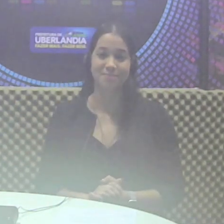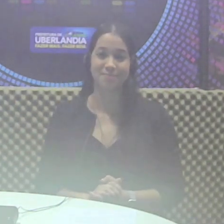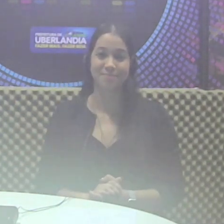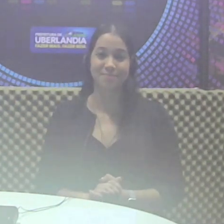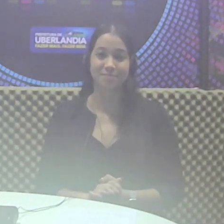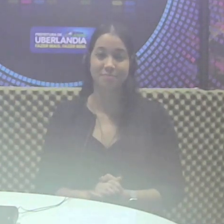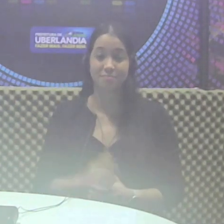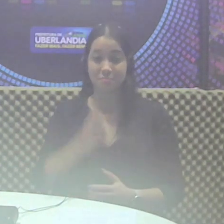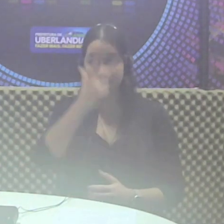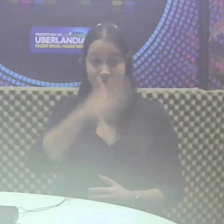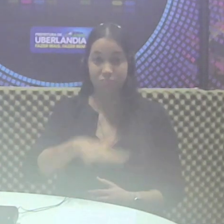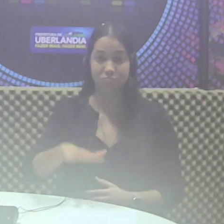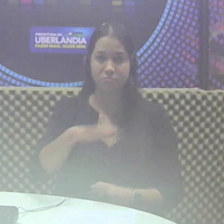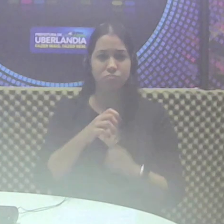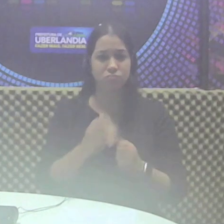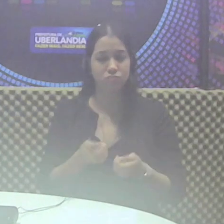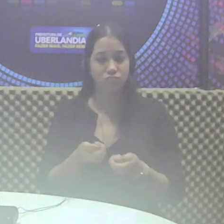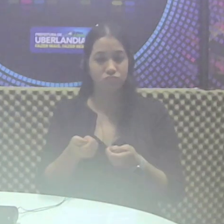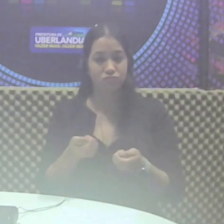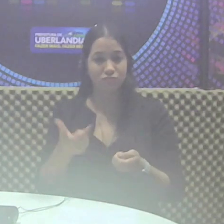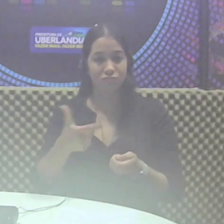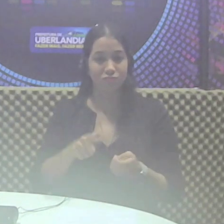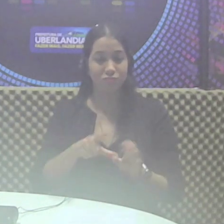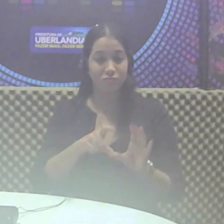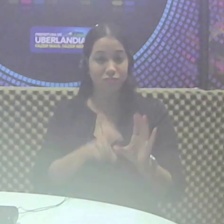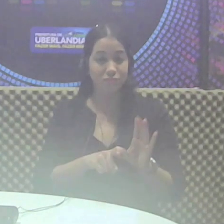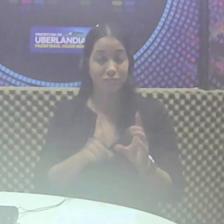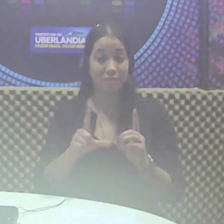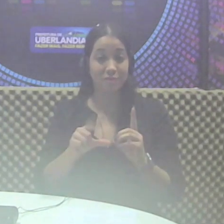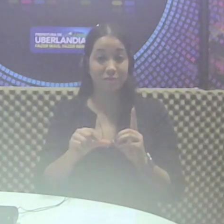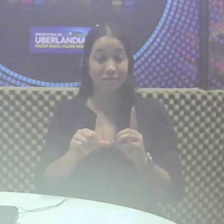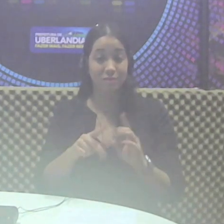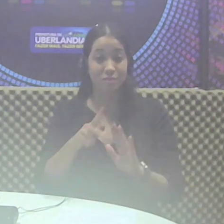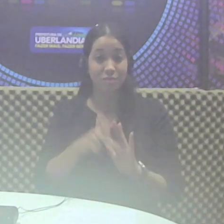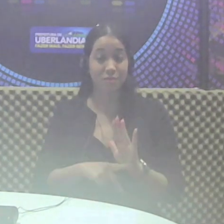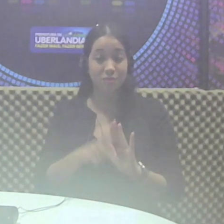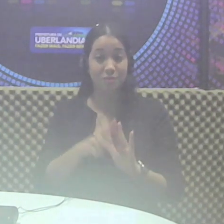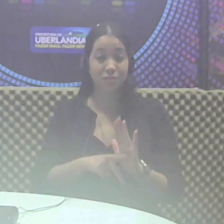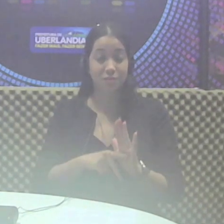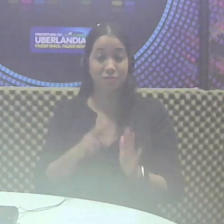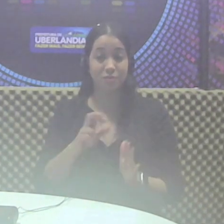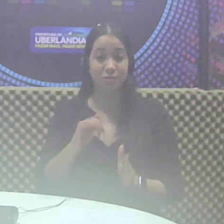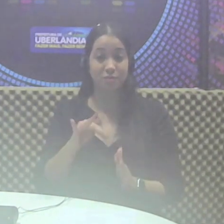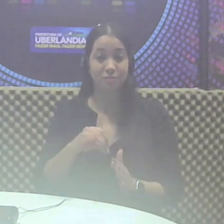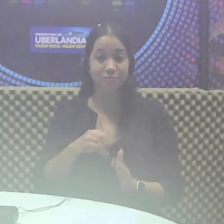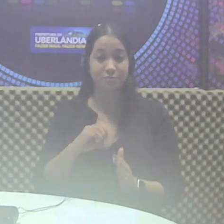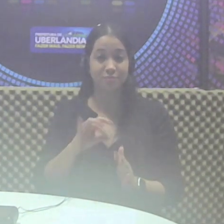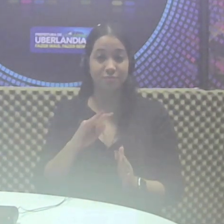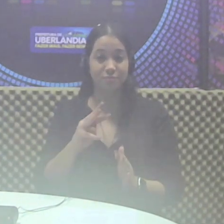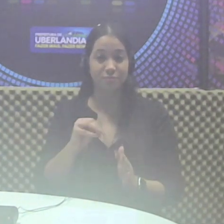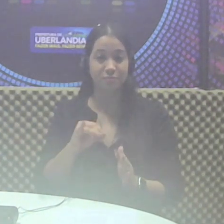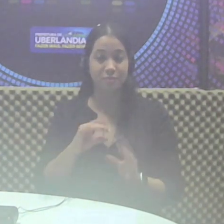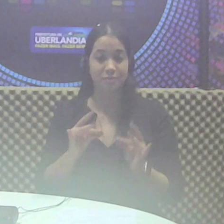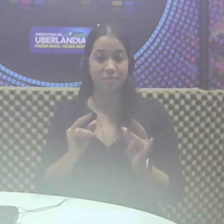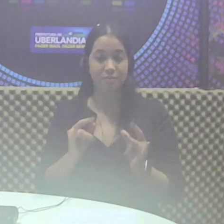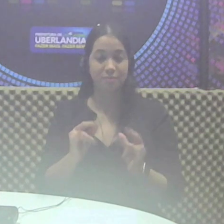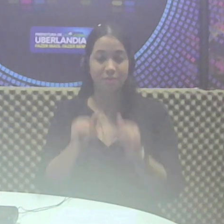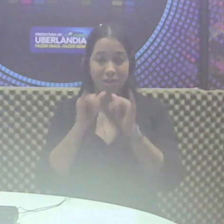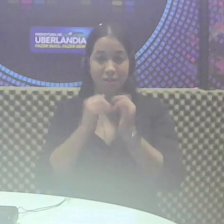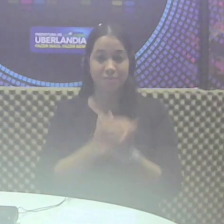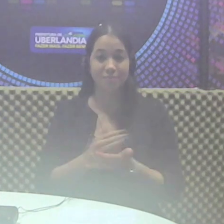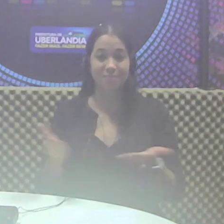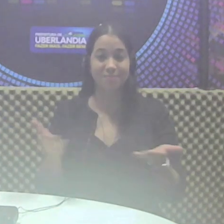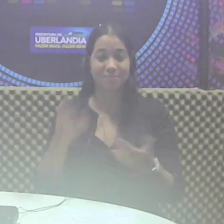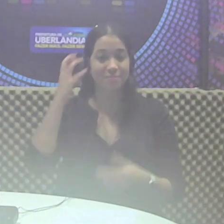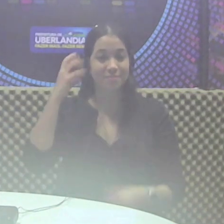Contribuintes ainda podem renegociar as dívidas do DEMAI pelo programa Refins Era Tudo. Essas e outras notícias a partir de agora